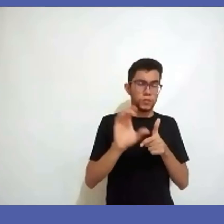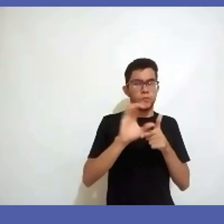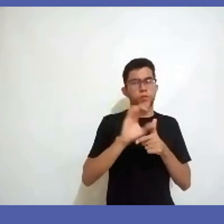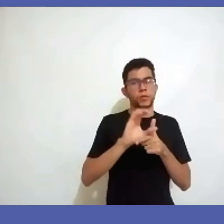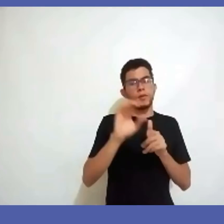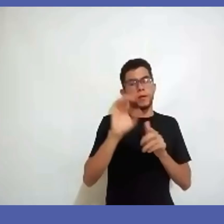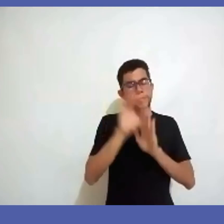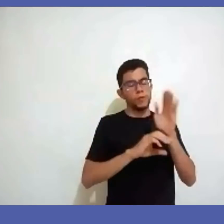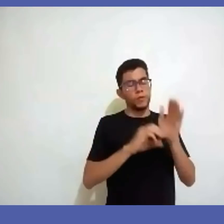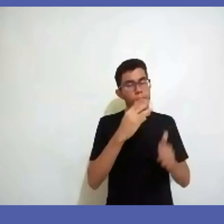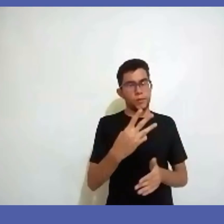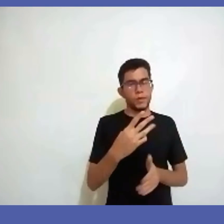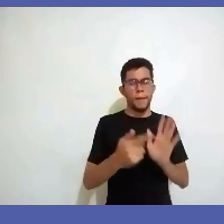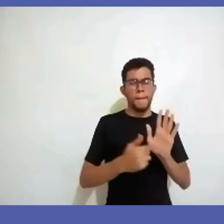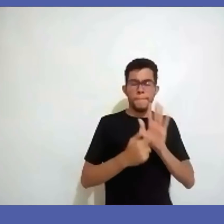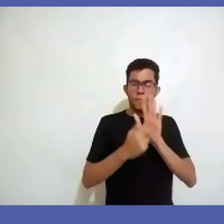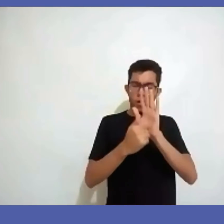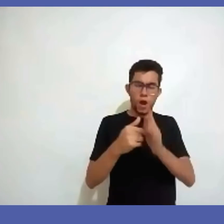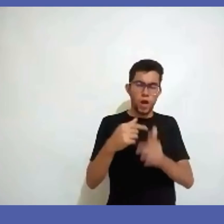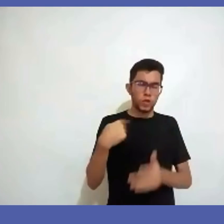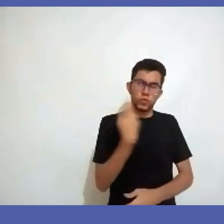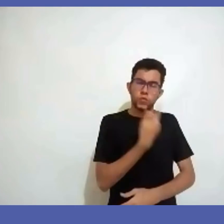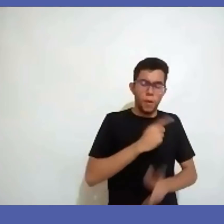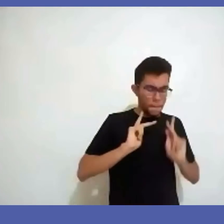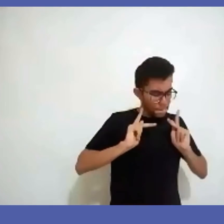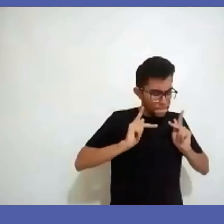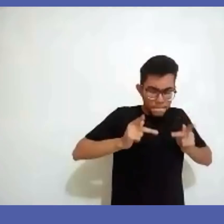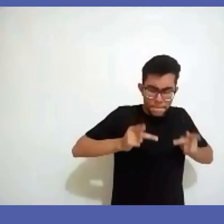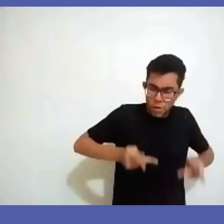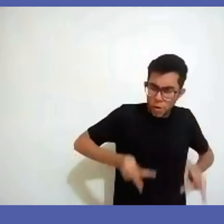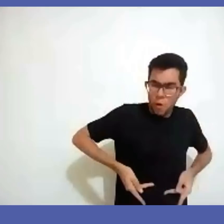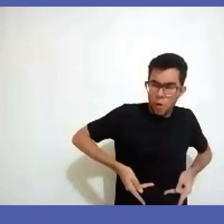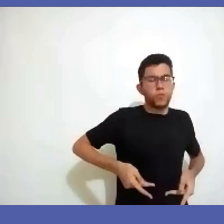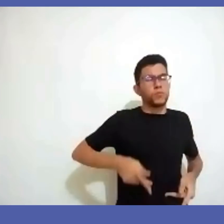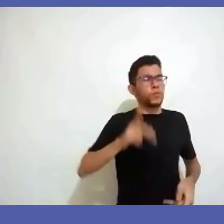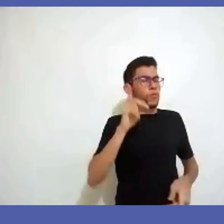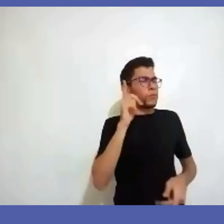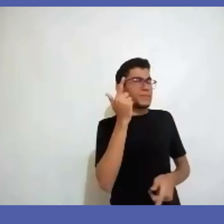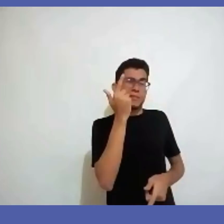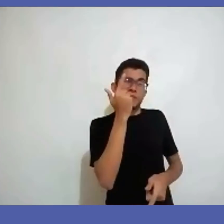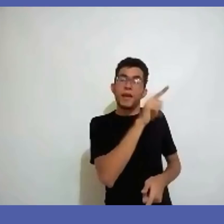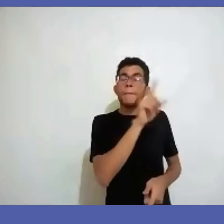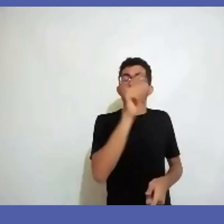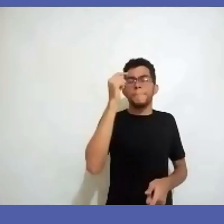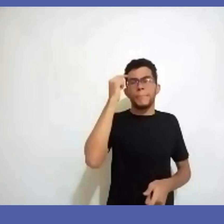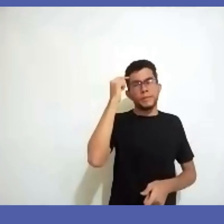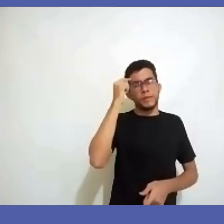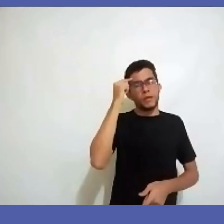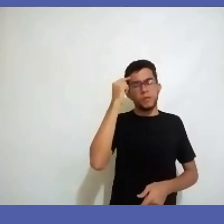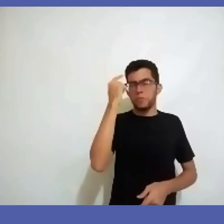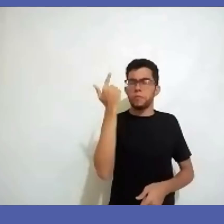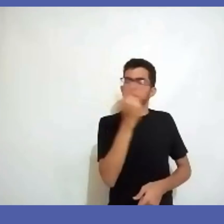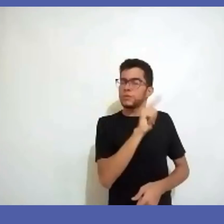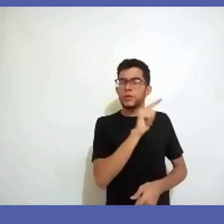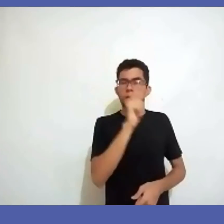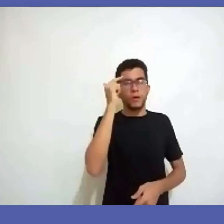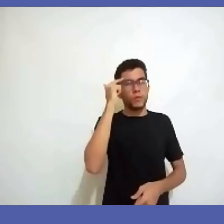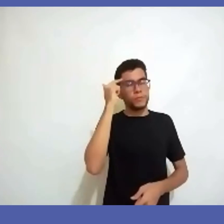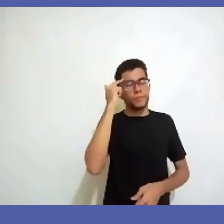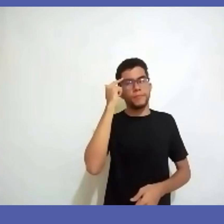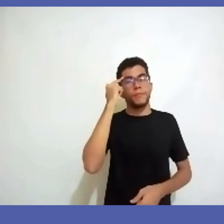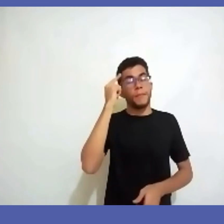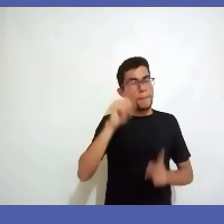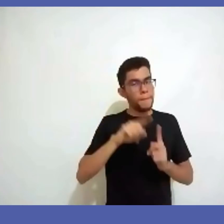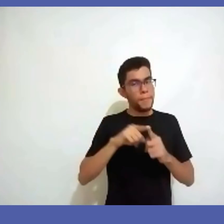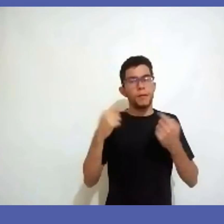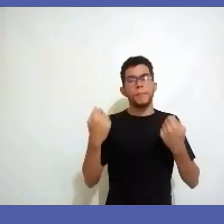sejamos capazes nem de pensar em alguma coisa. Nós não somos capazes nem de pensar. Para fazer a obra de Deus, não somos